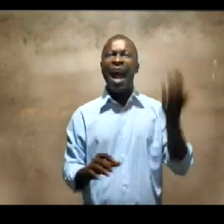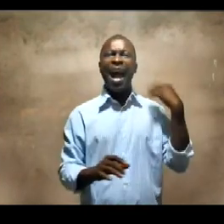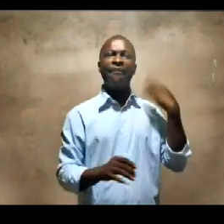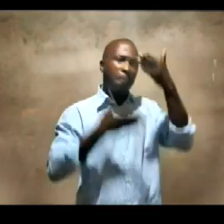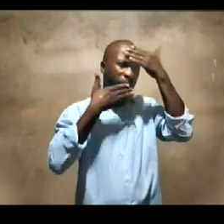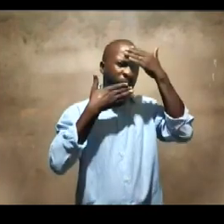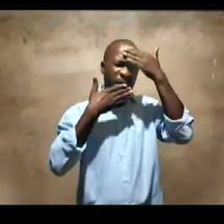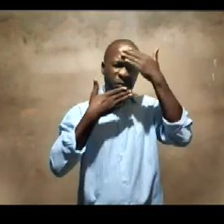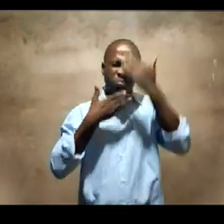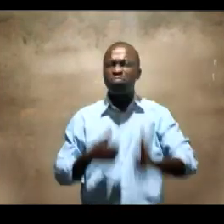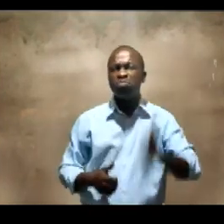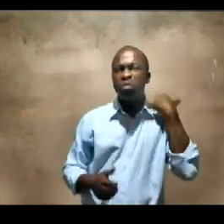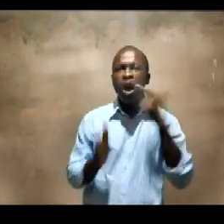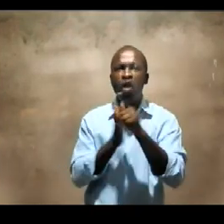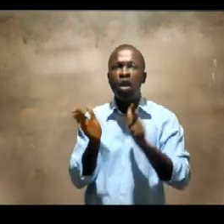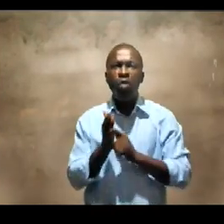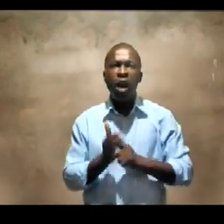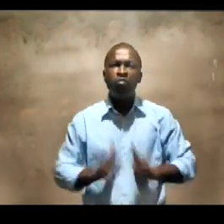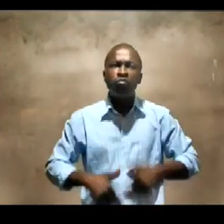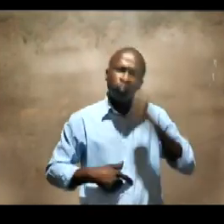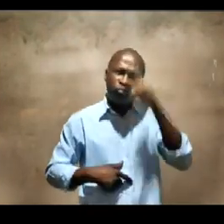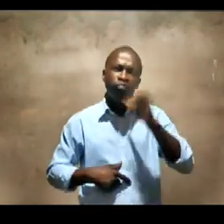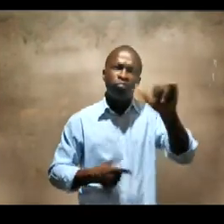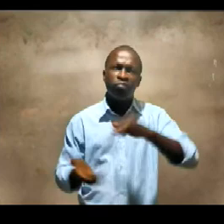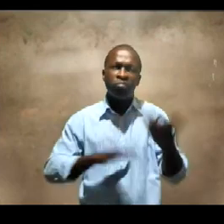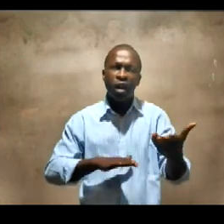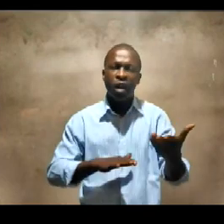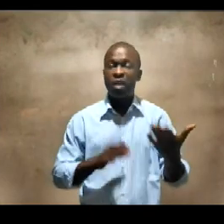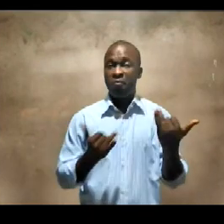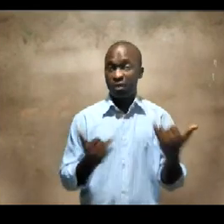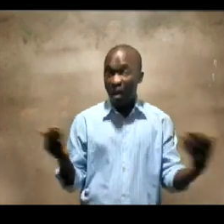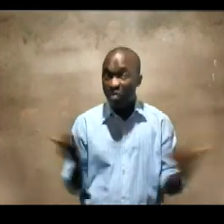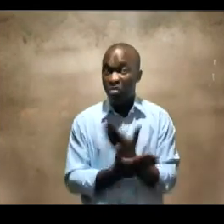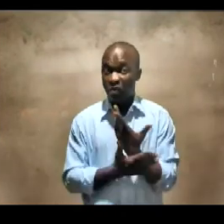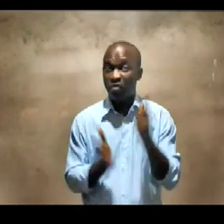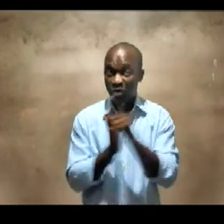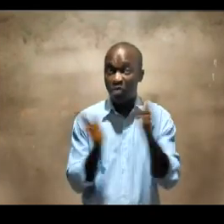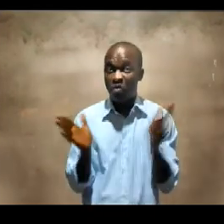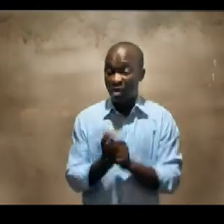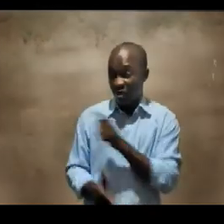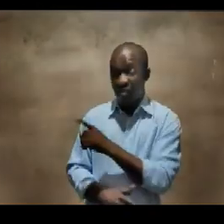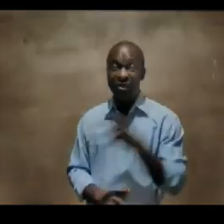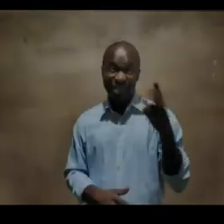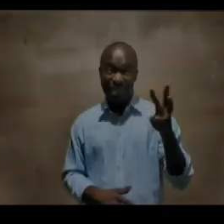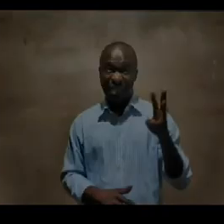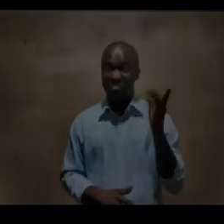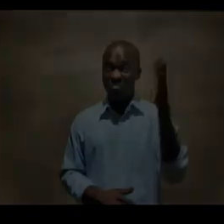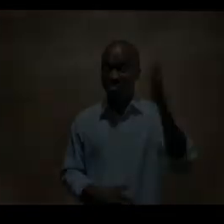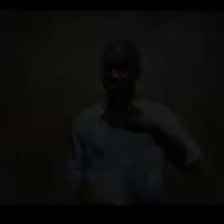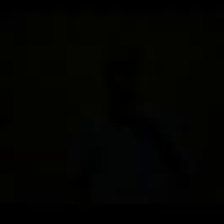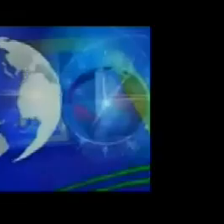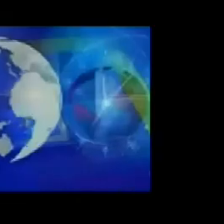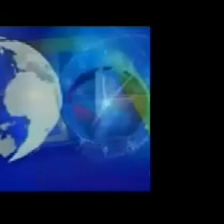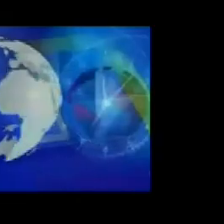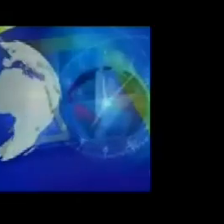au Maroc depuis 1993, ce qui laisse à croire que les 7 suspects risquent jusqu'à la peine capitale.